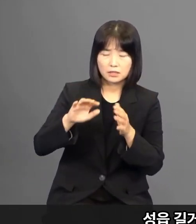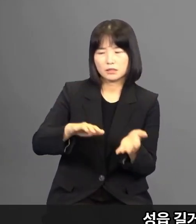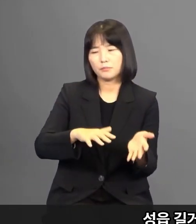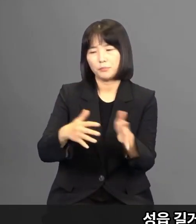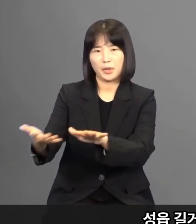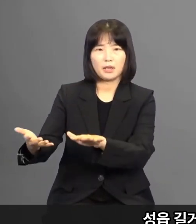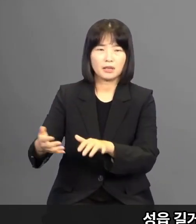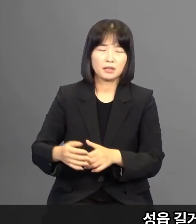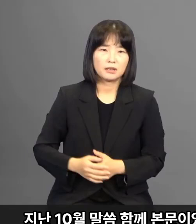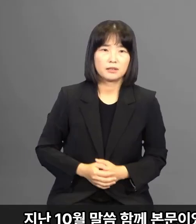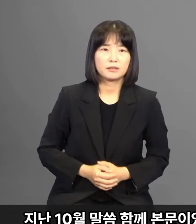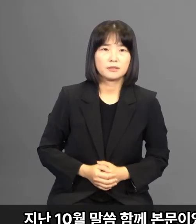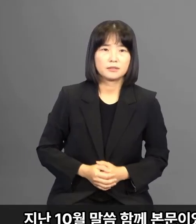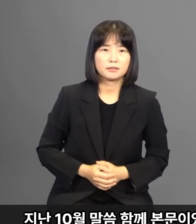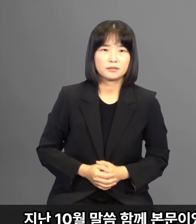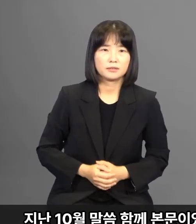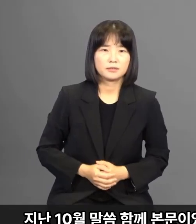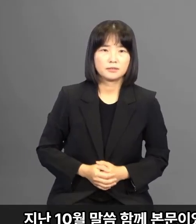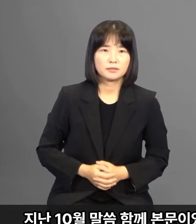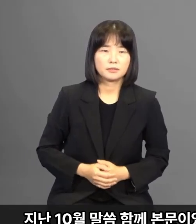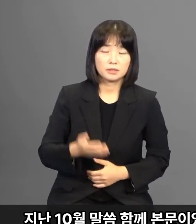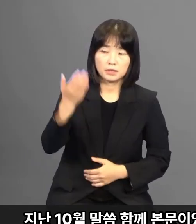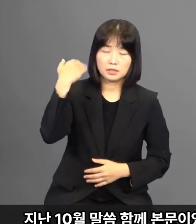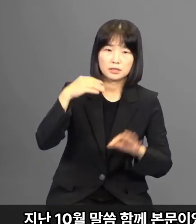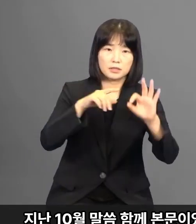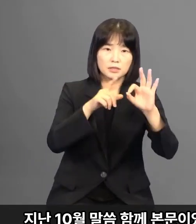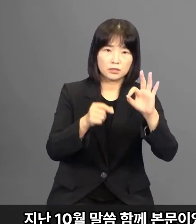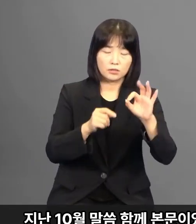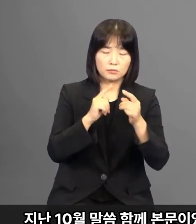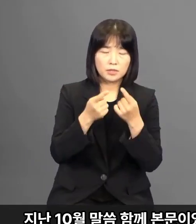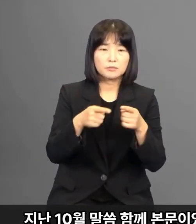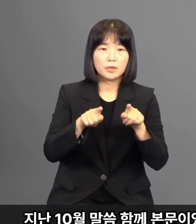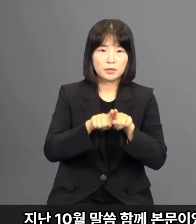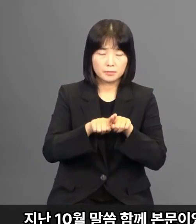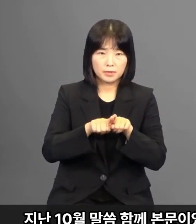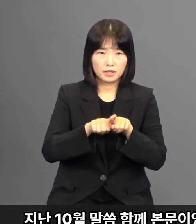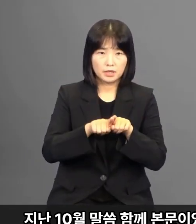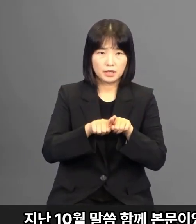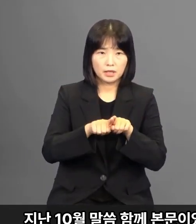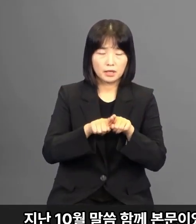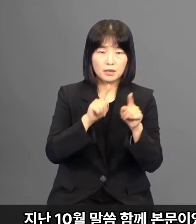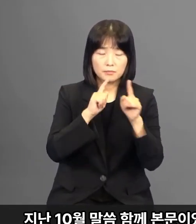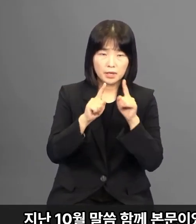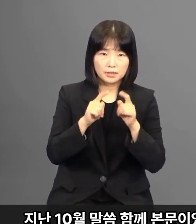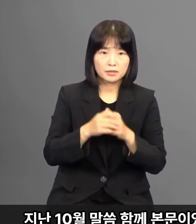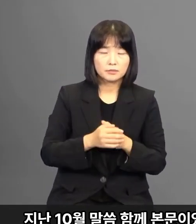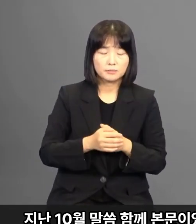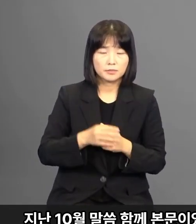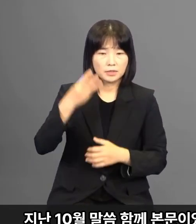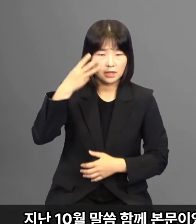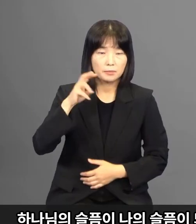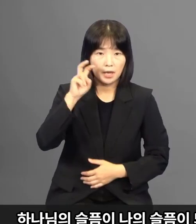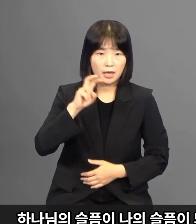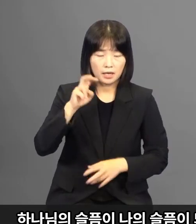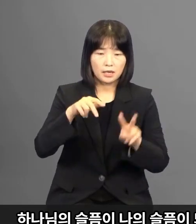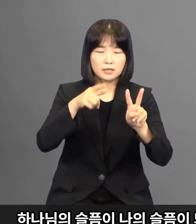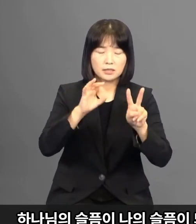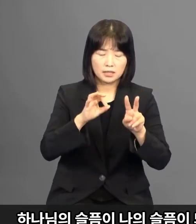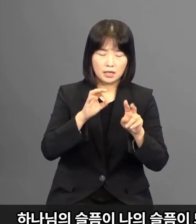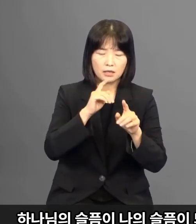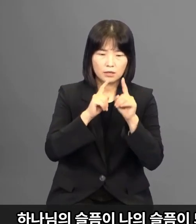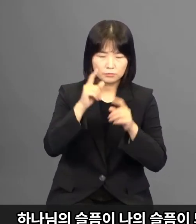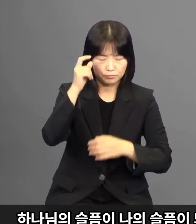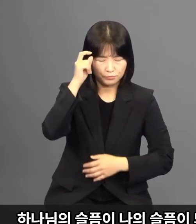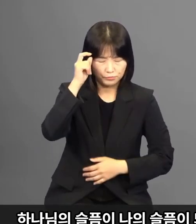기절함이로다. 지난 10월 말씀 함께 본문이었던 예레미야가 2장 말씀을 묵상하면서 하나님의